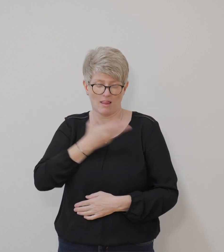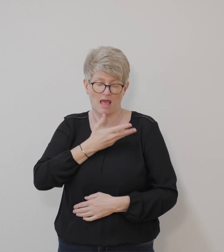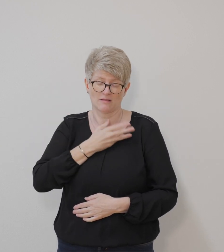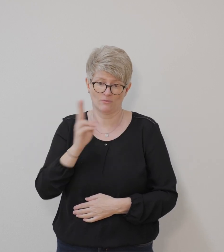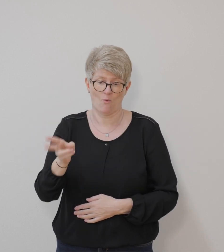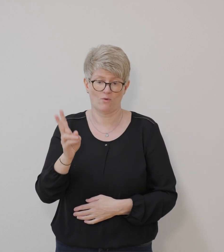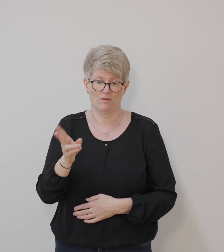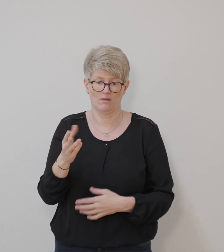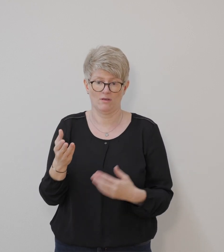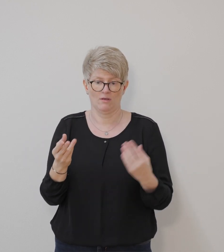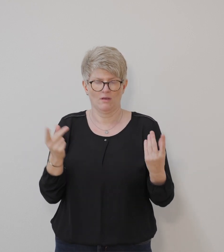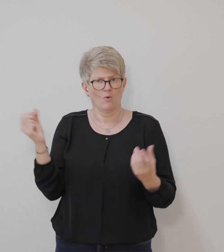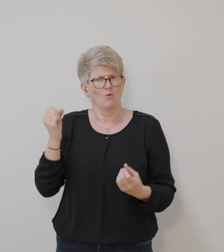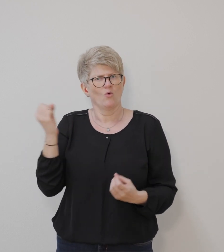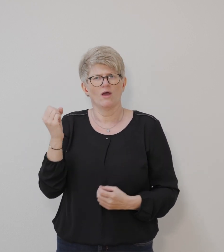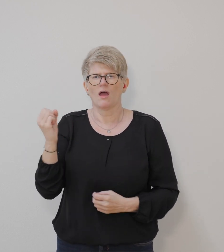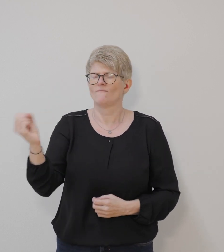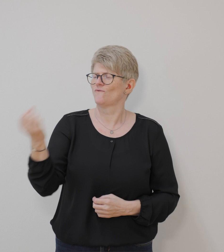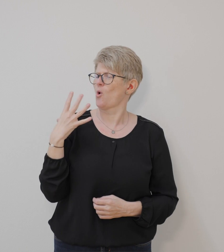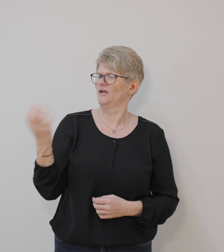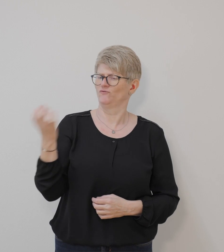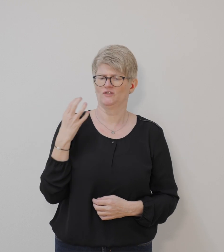Darüber mache ich mir mehr Sorgen.